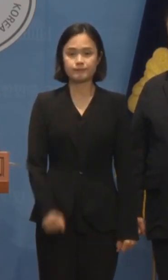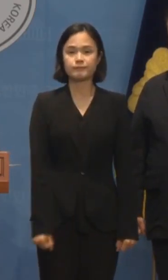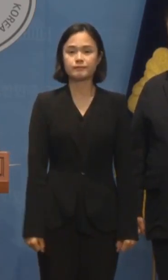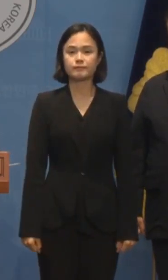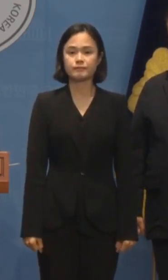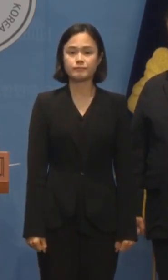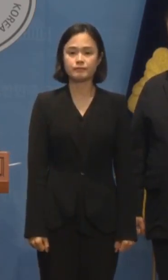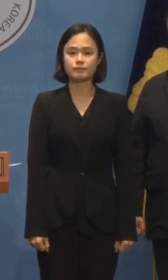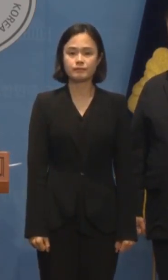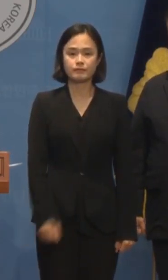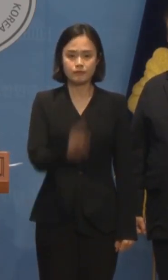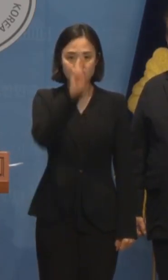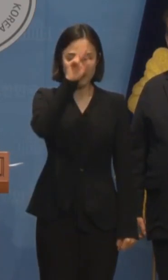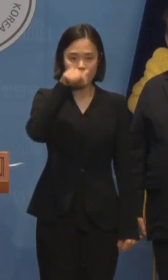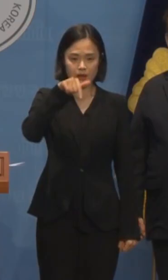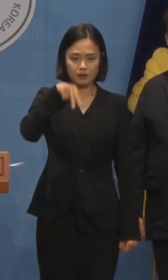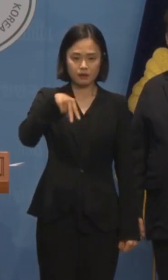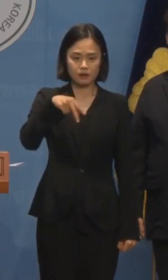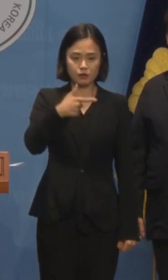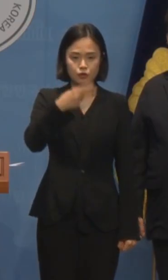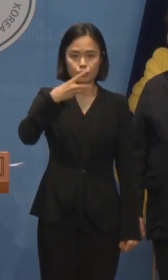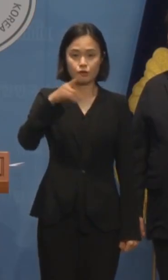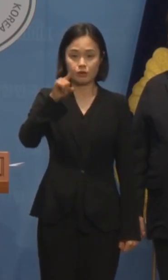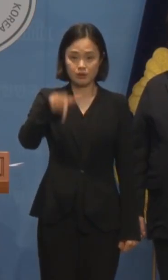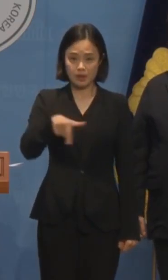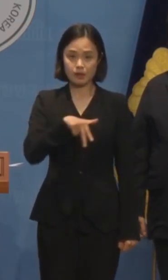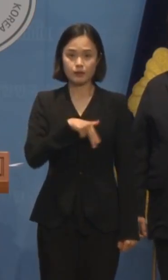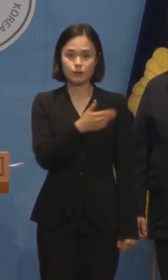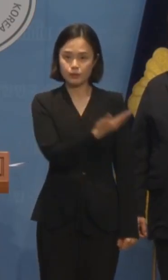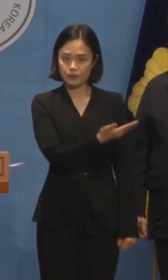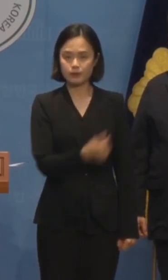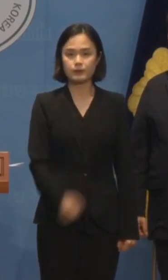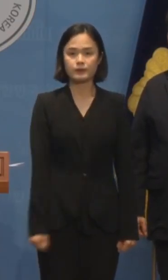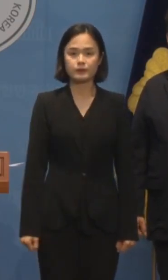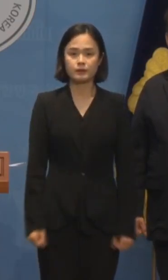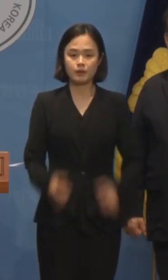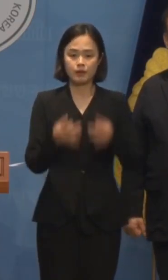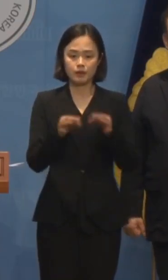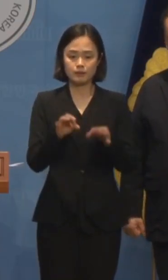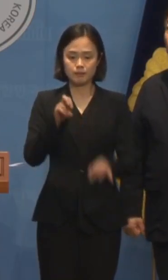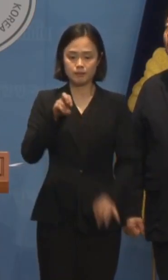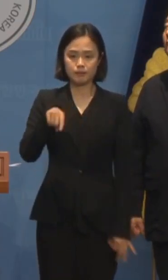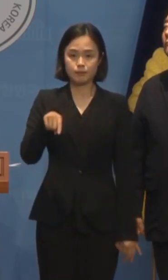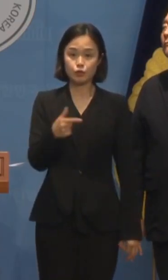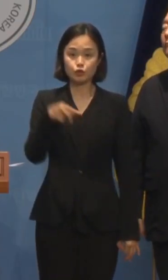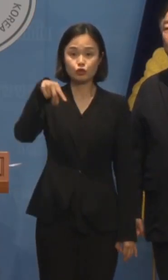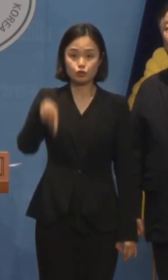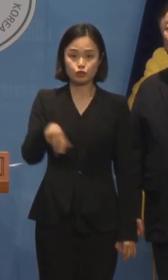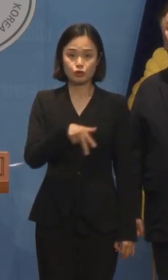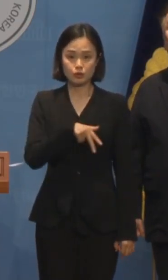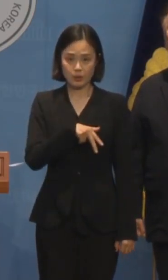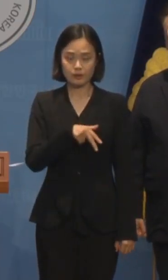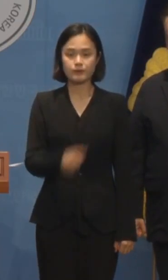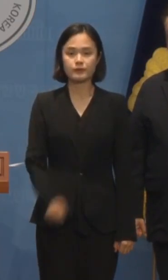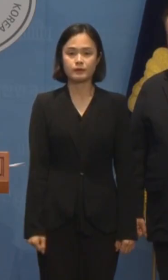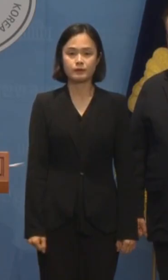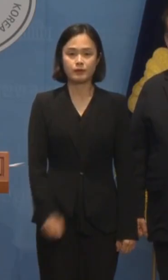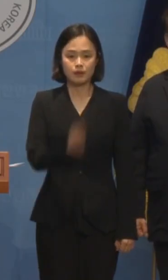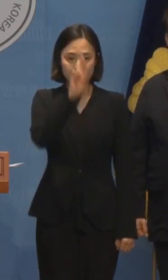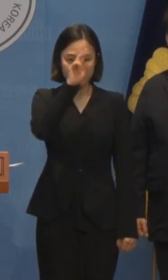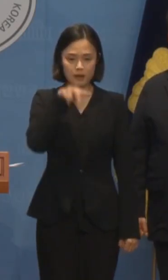그다음에 박균택 의원님 참석하셨습니다. 김문수 의원님 참석하셨습니다. 박선원